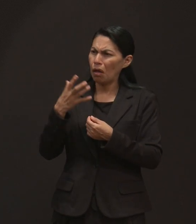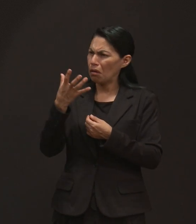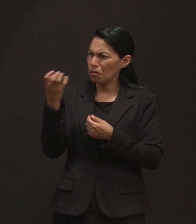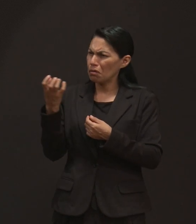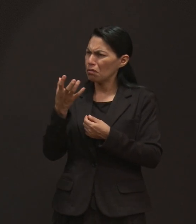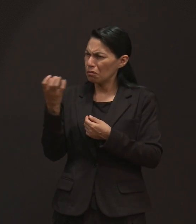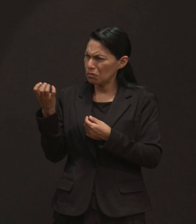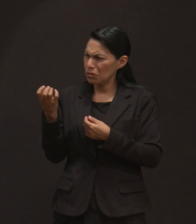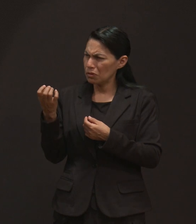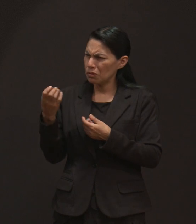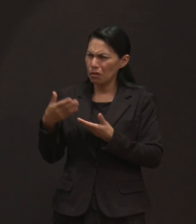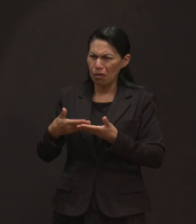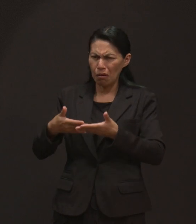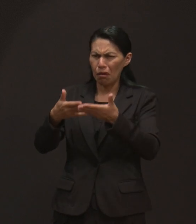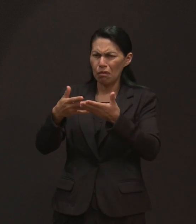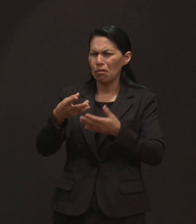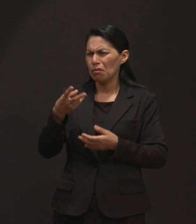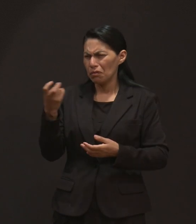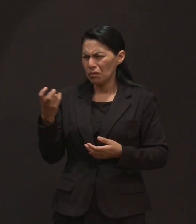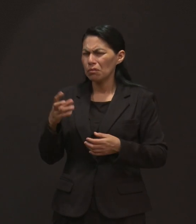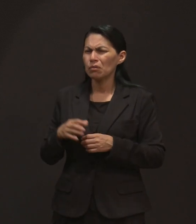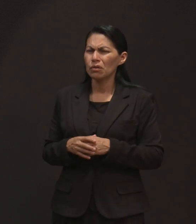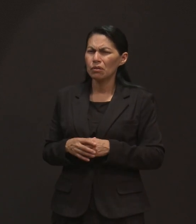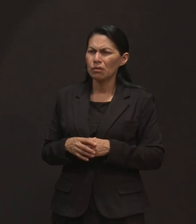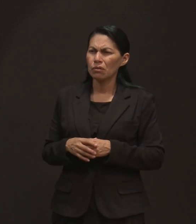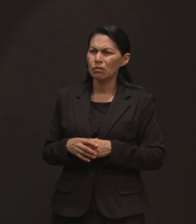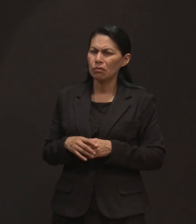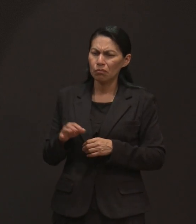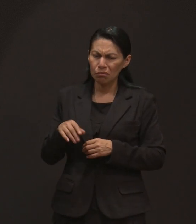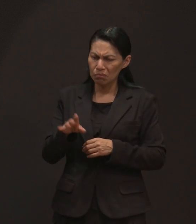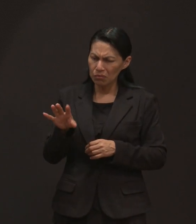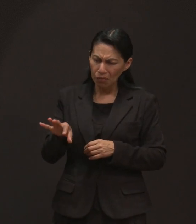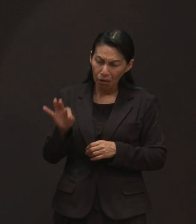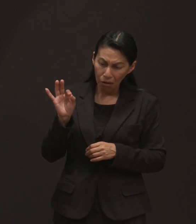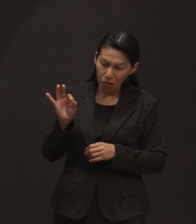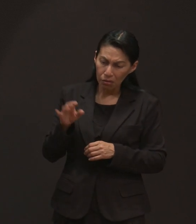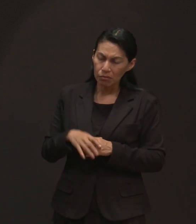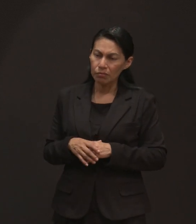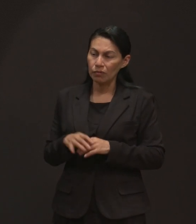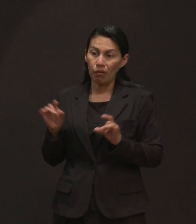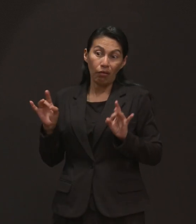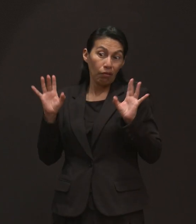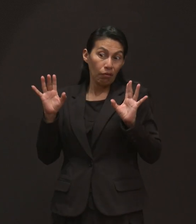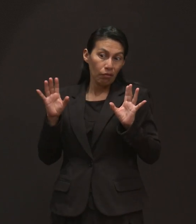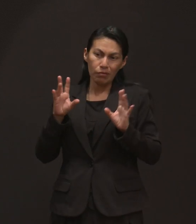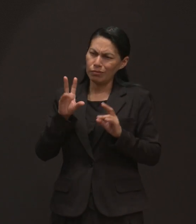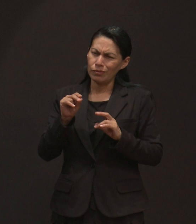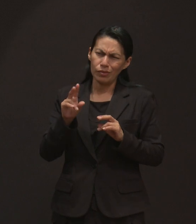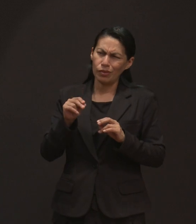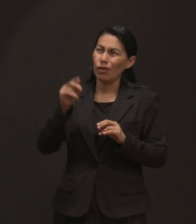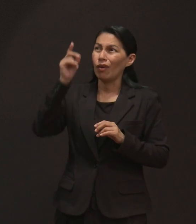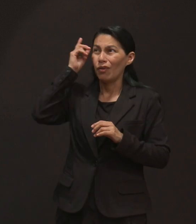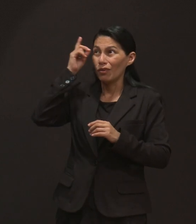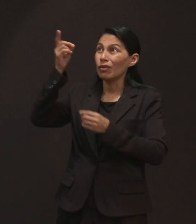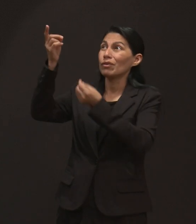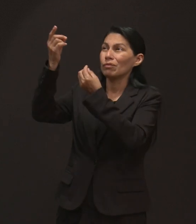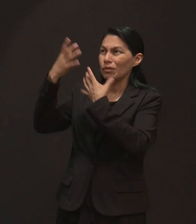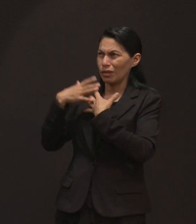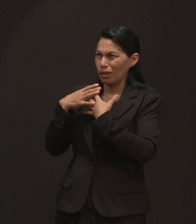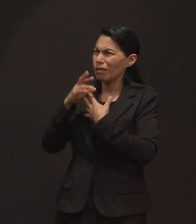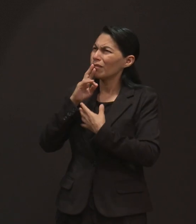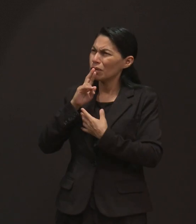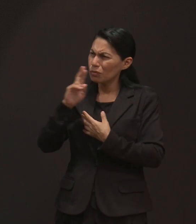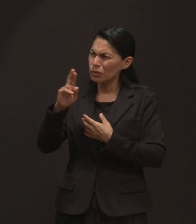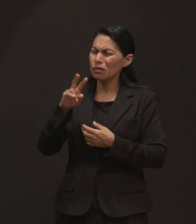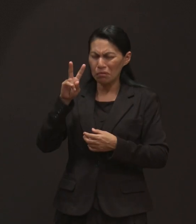Dios me ha dado hasta 500 pesos ahí en la calle, 200 pesos. Entonces, no son casualidades, es